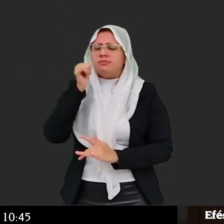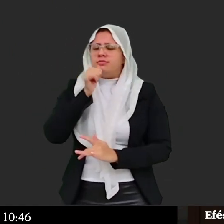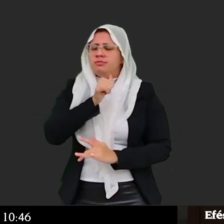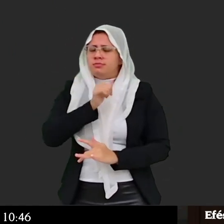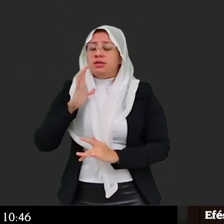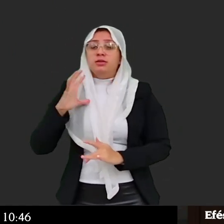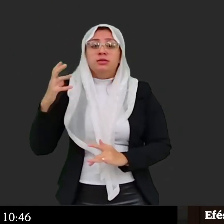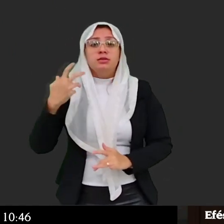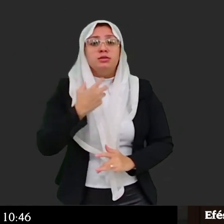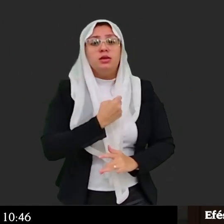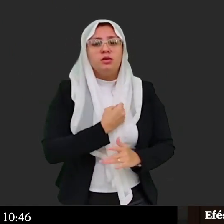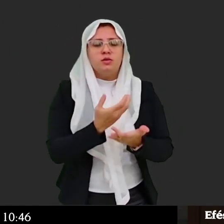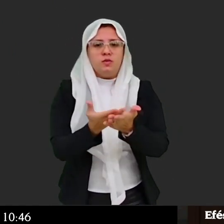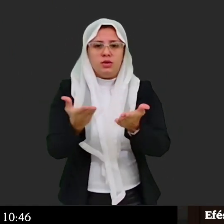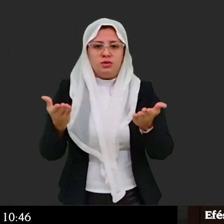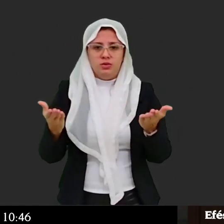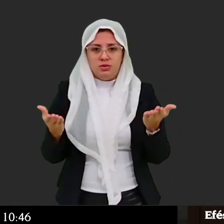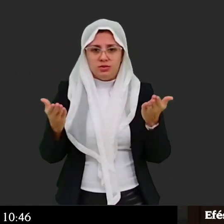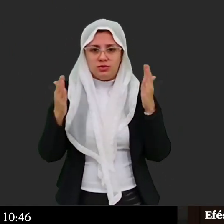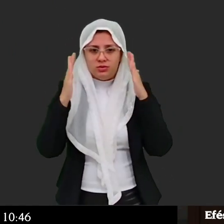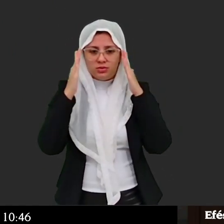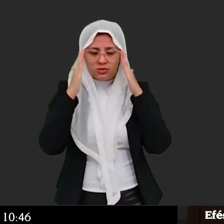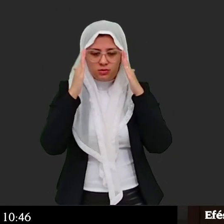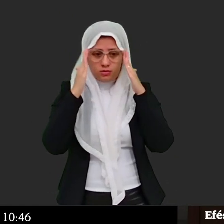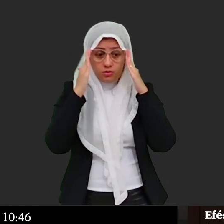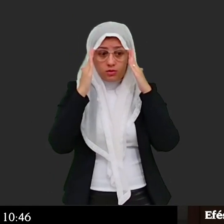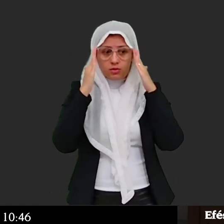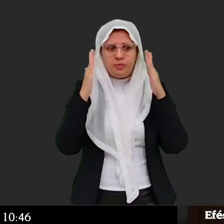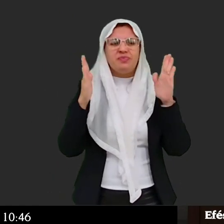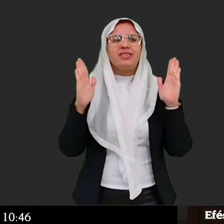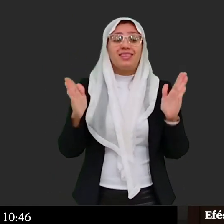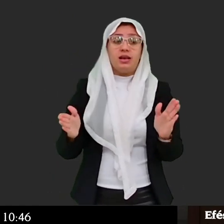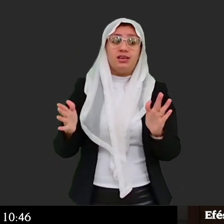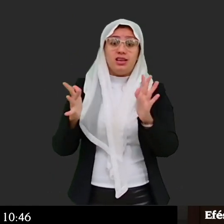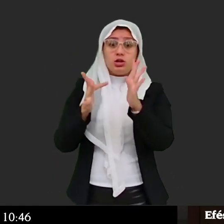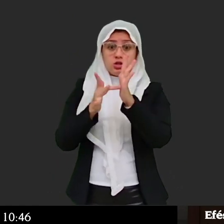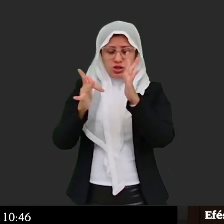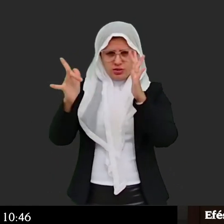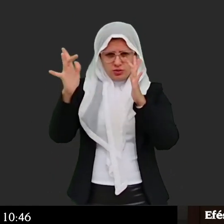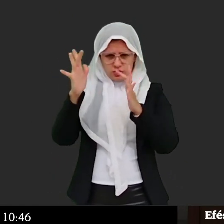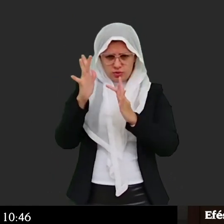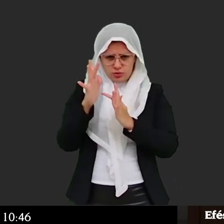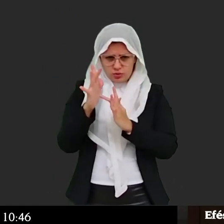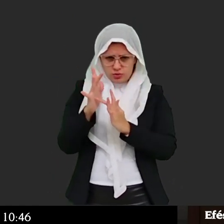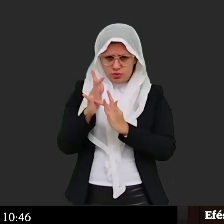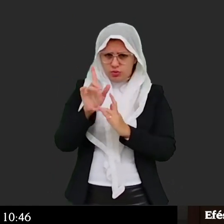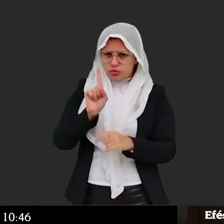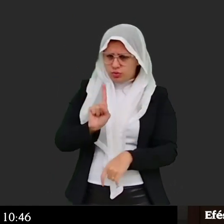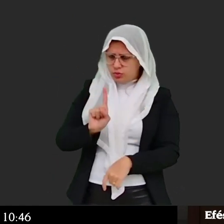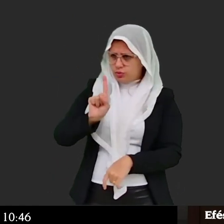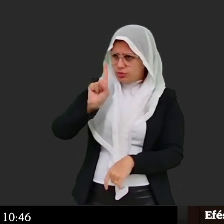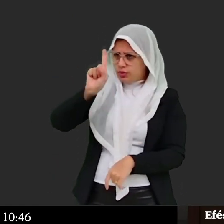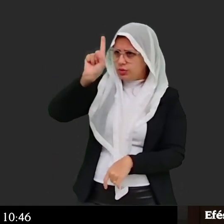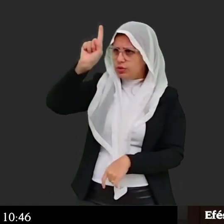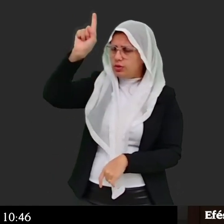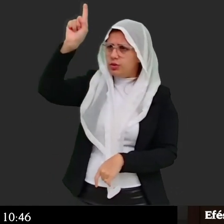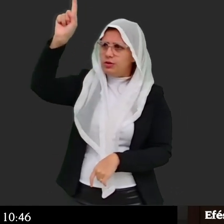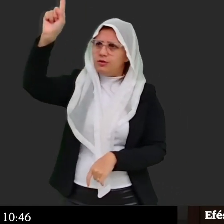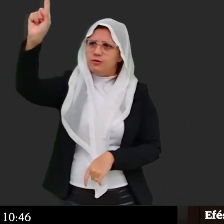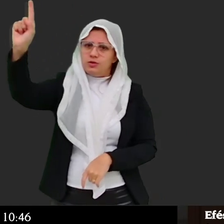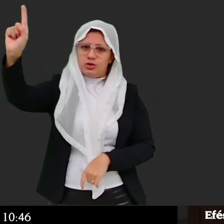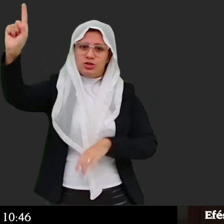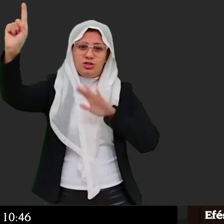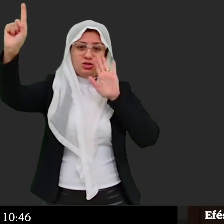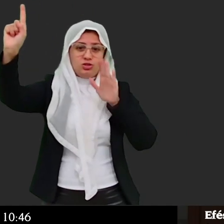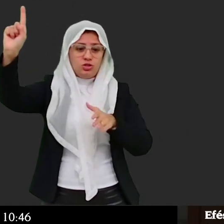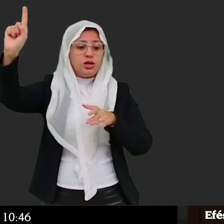Por quê? Porque dizia que o Senhor Jesus, subindo ao alto, isto é, voltando para Deus, levou cativo o cativeiro e deu dons